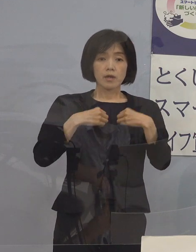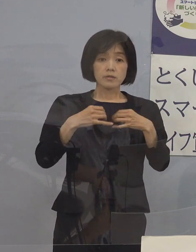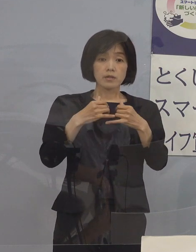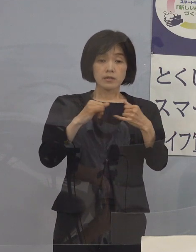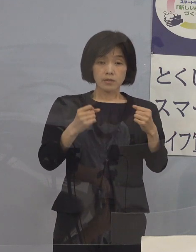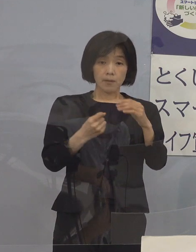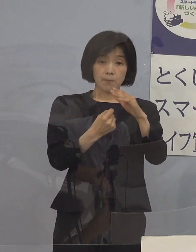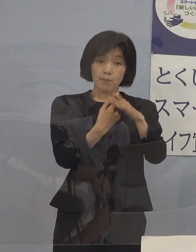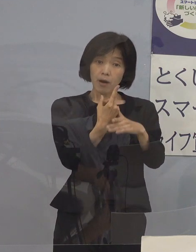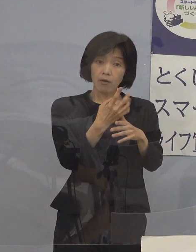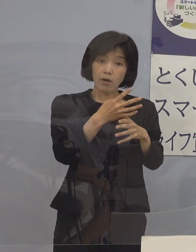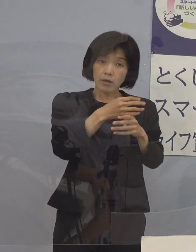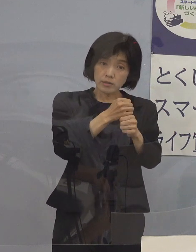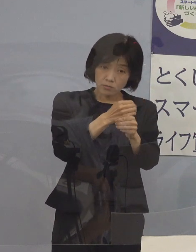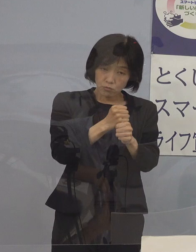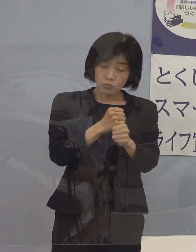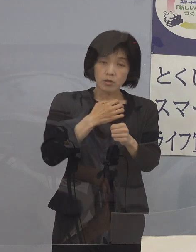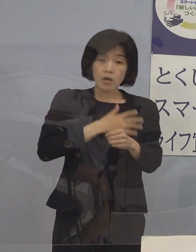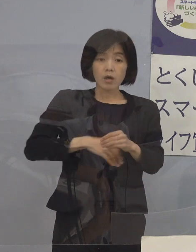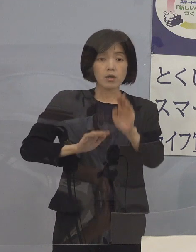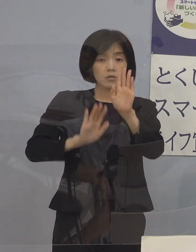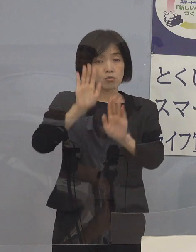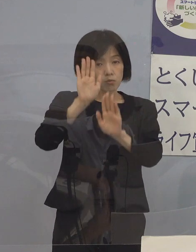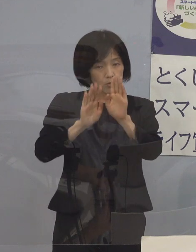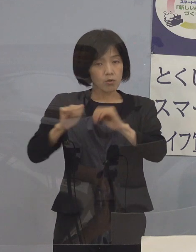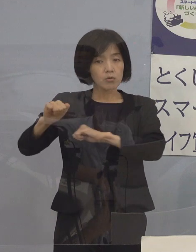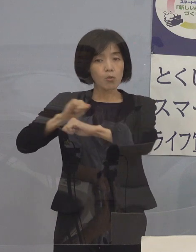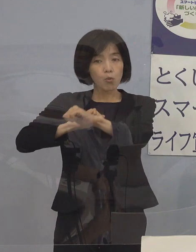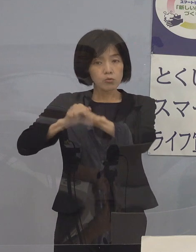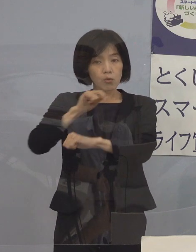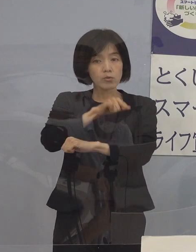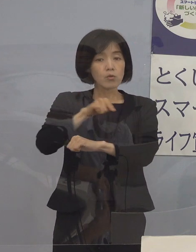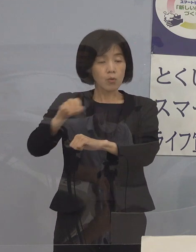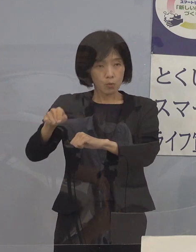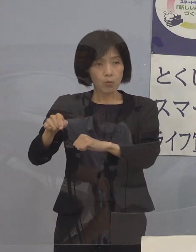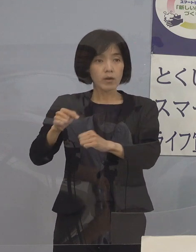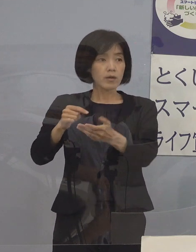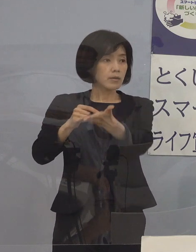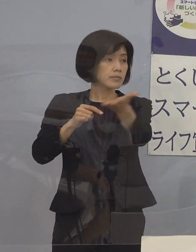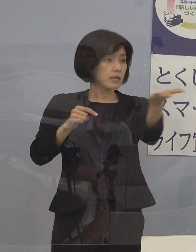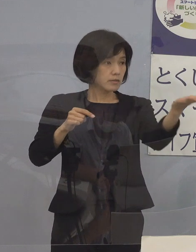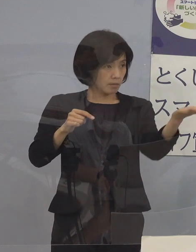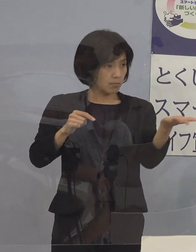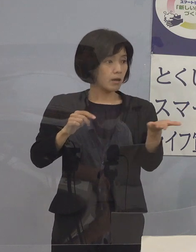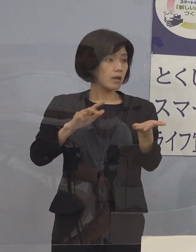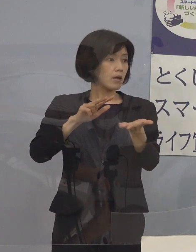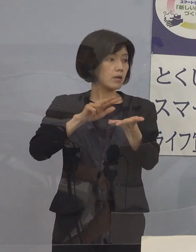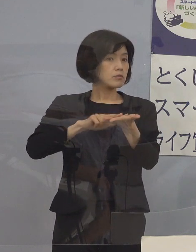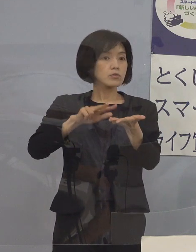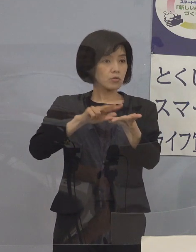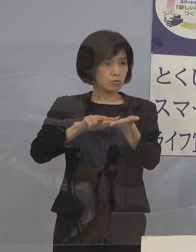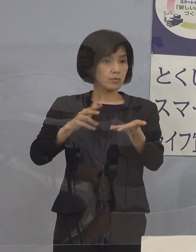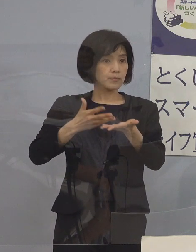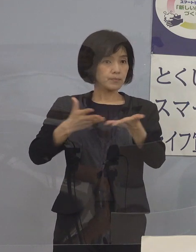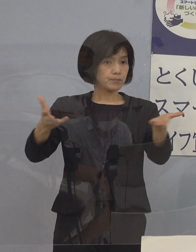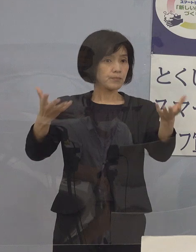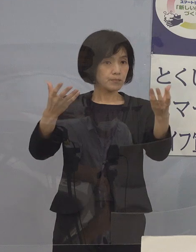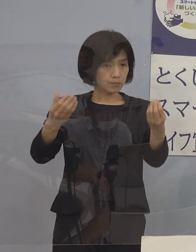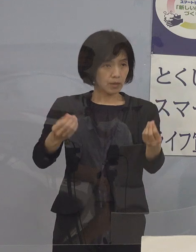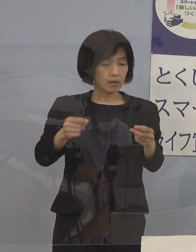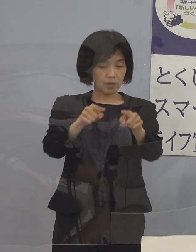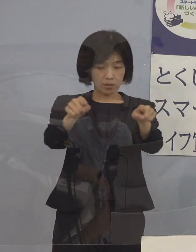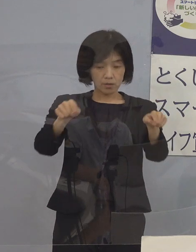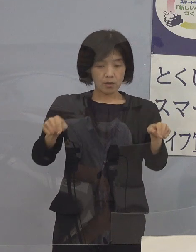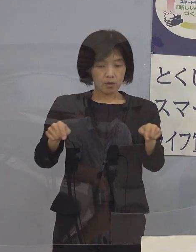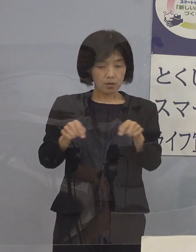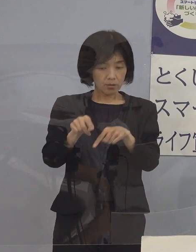発症日、症状、行動歴につきましては記者の皆様方にはお手元の配布資料